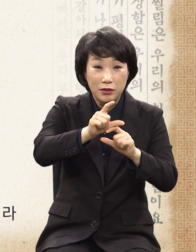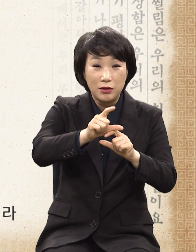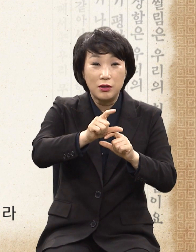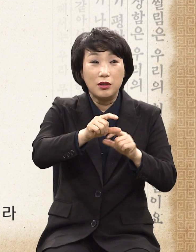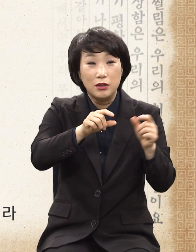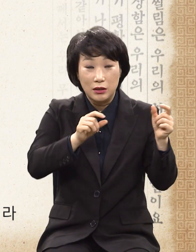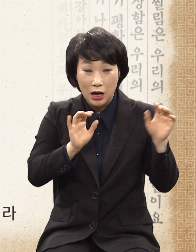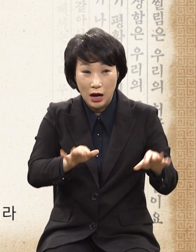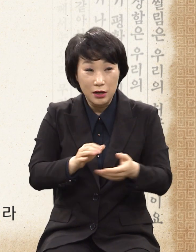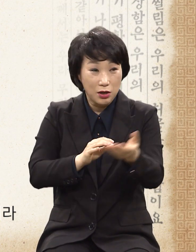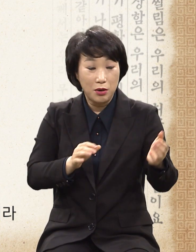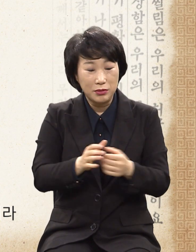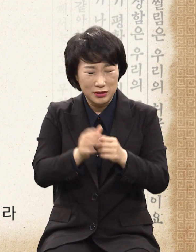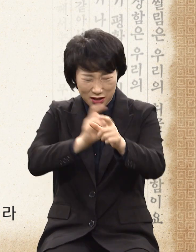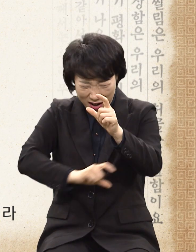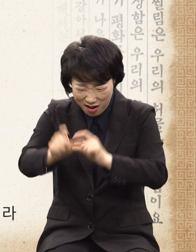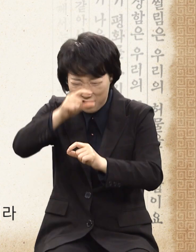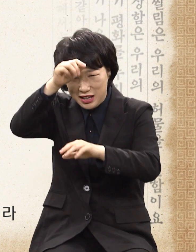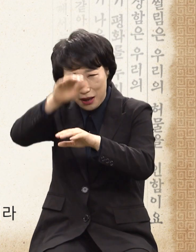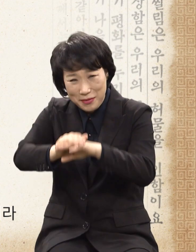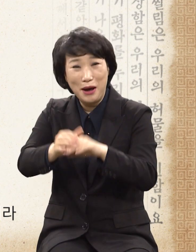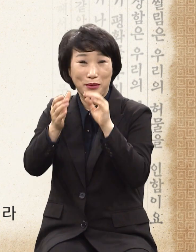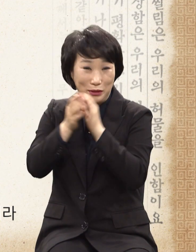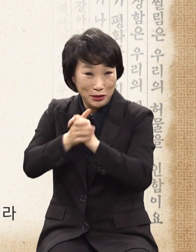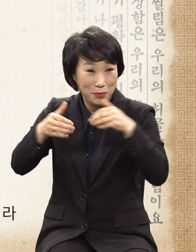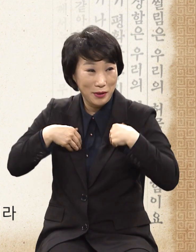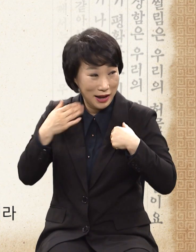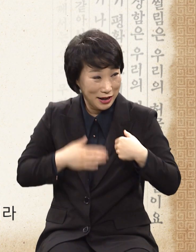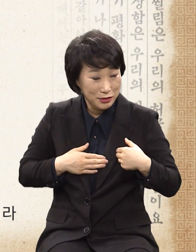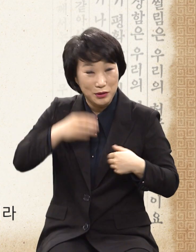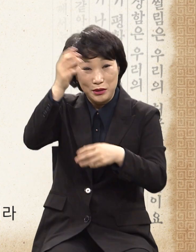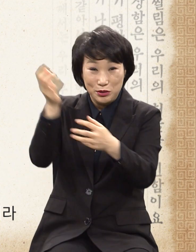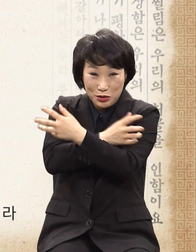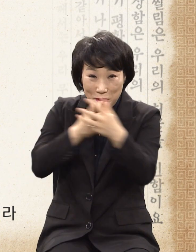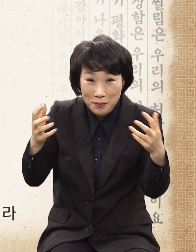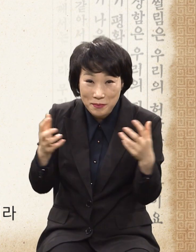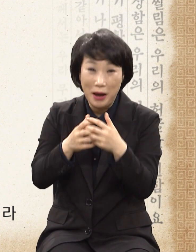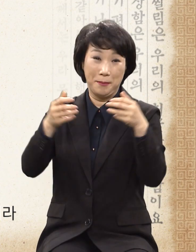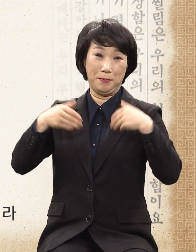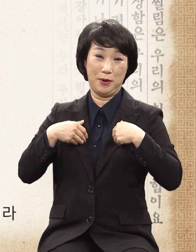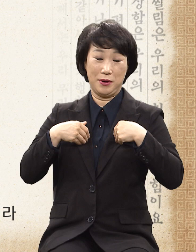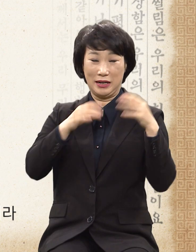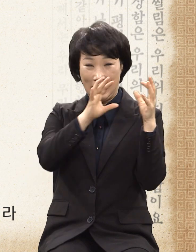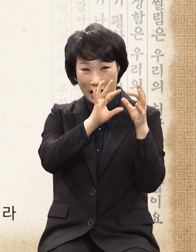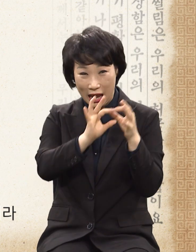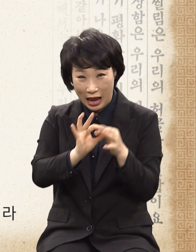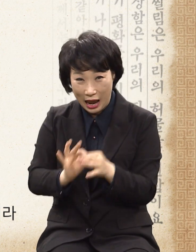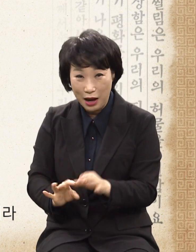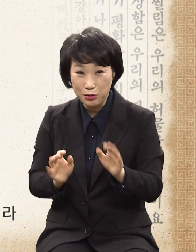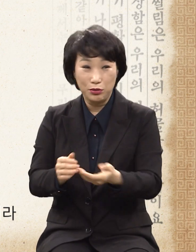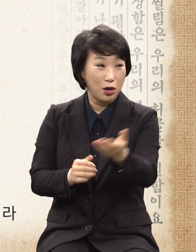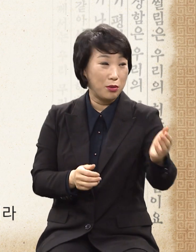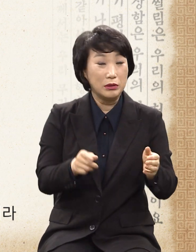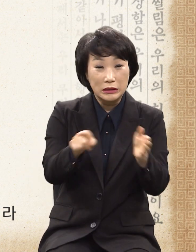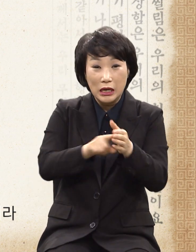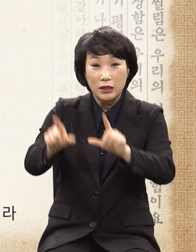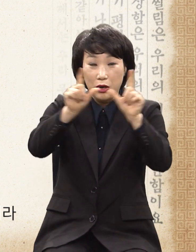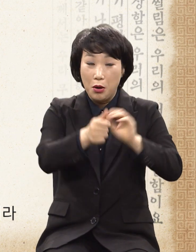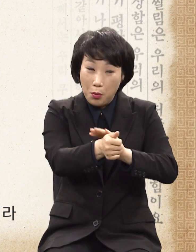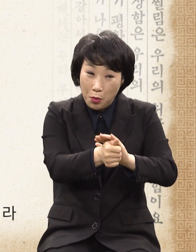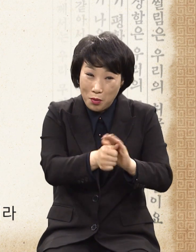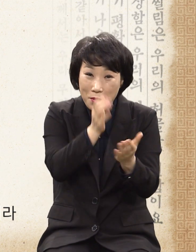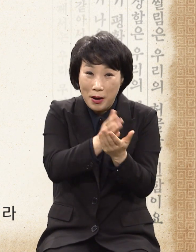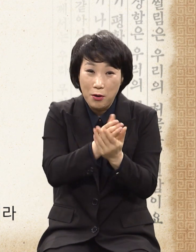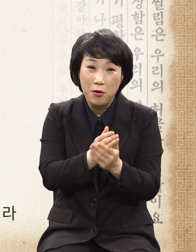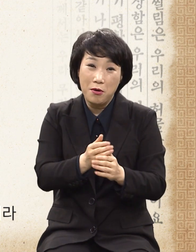기도하지 못할 상황이 이루어질수록 기도하고 성령 충만하고 계속 후퇴가 없이 전진자가 되기를